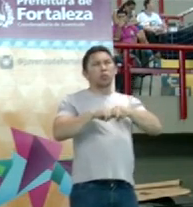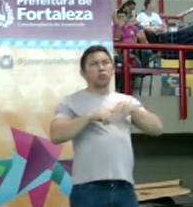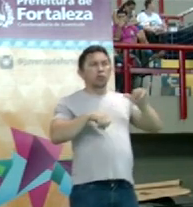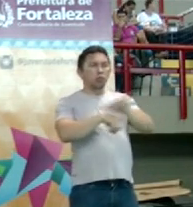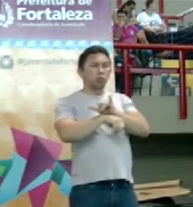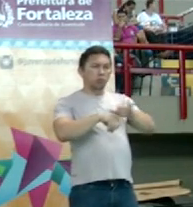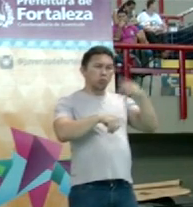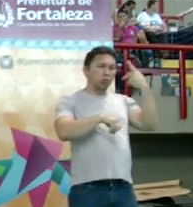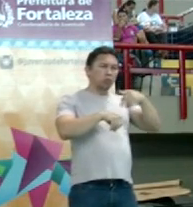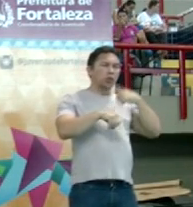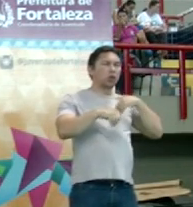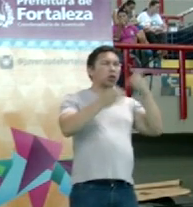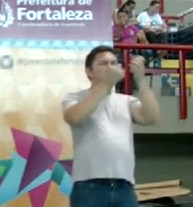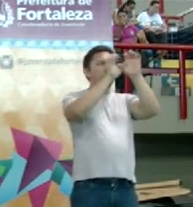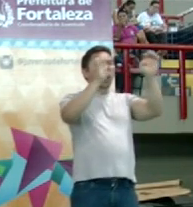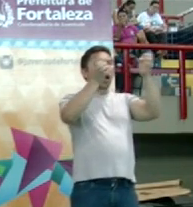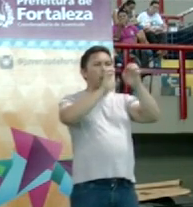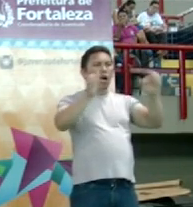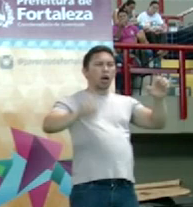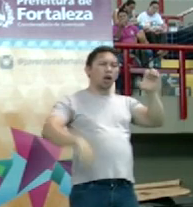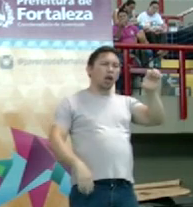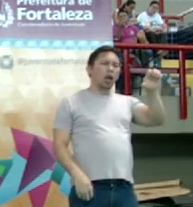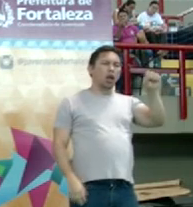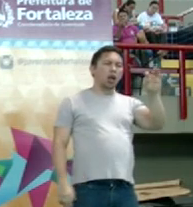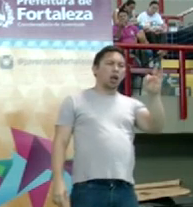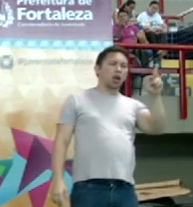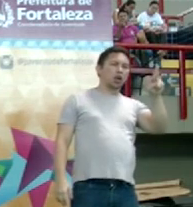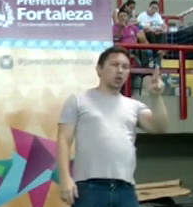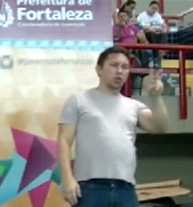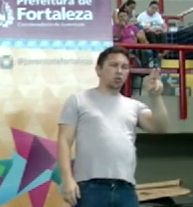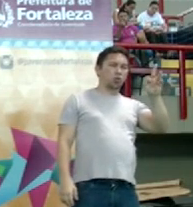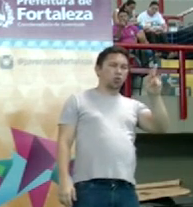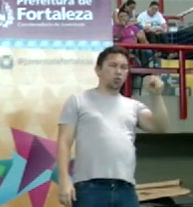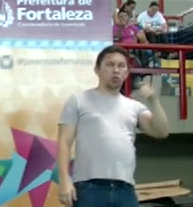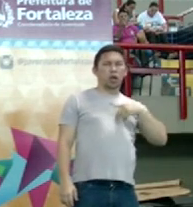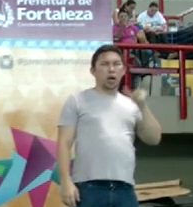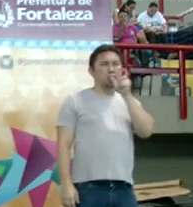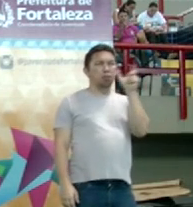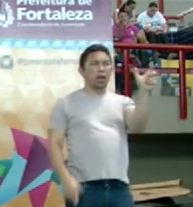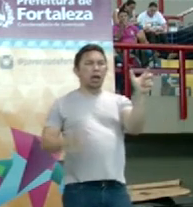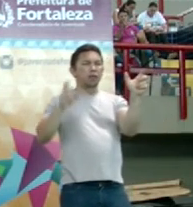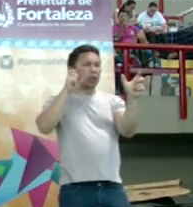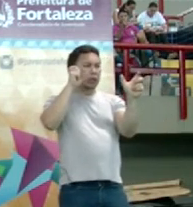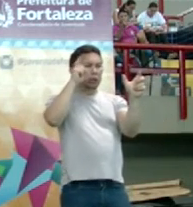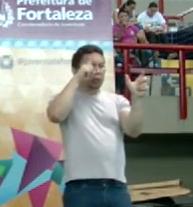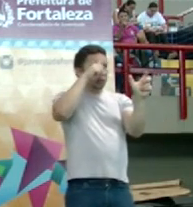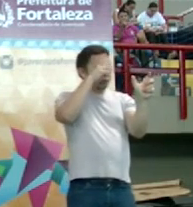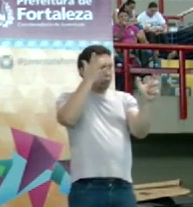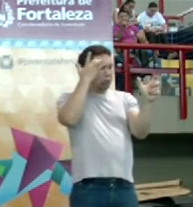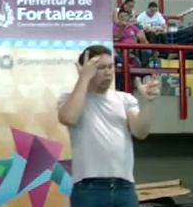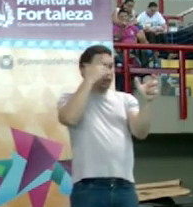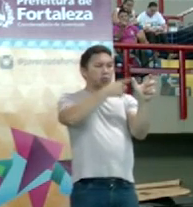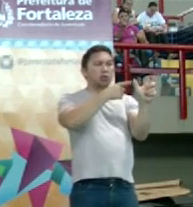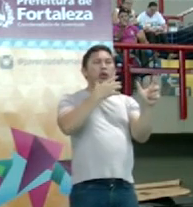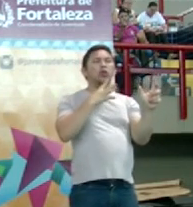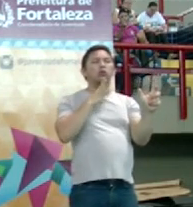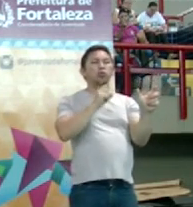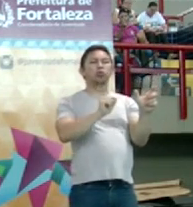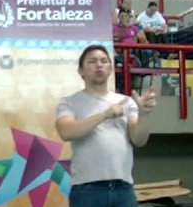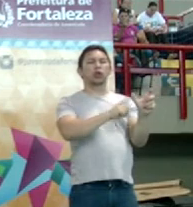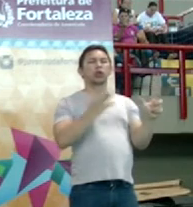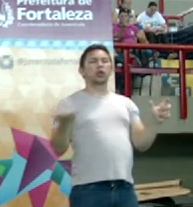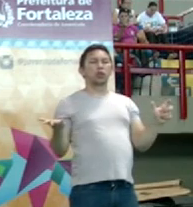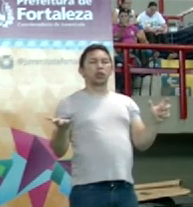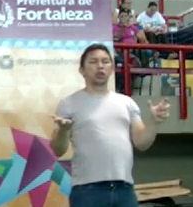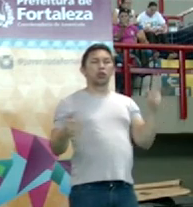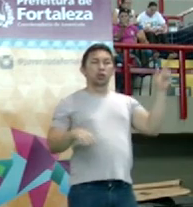muito na questão da estrutura. Não vão falar difícil na redação que vocês podem se prejudicar.